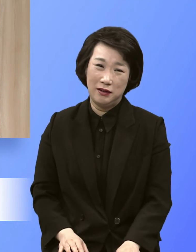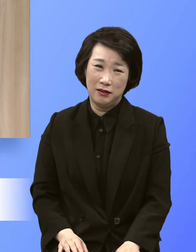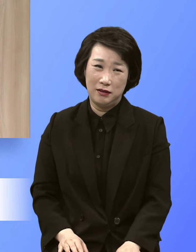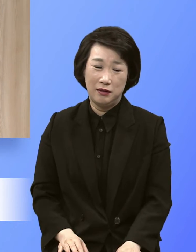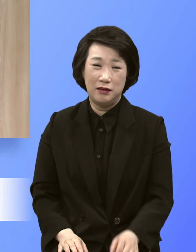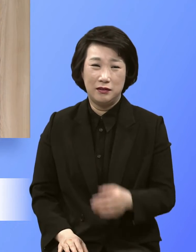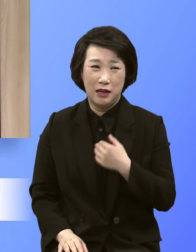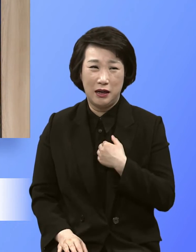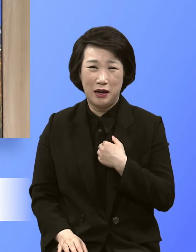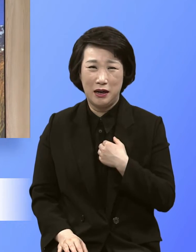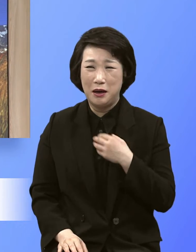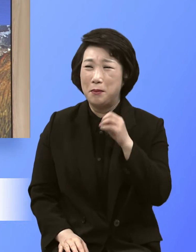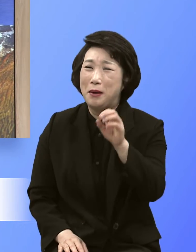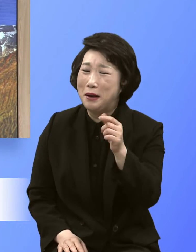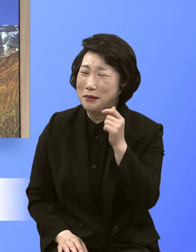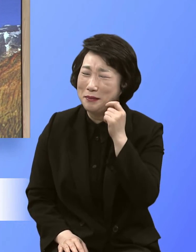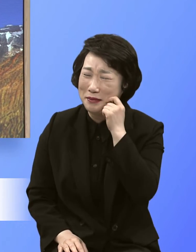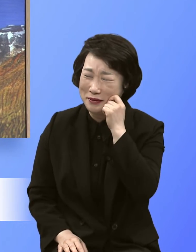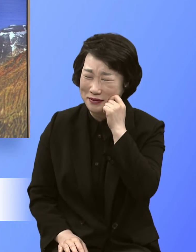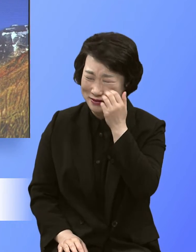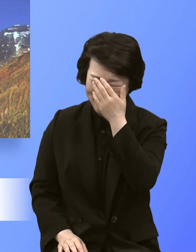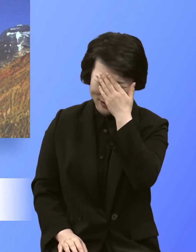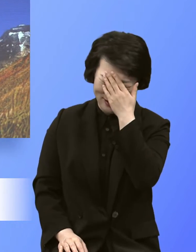제가 말할 수도 없고